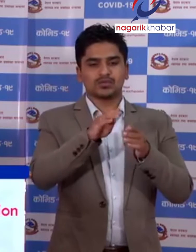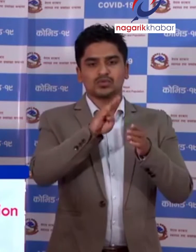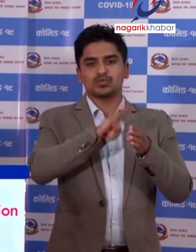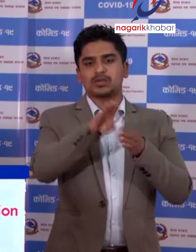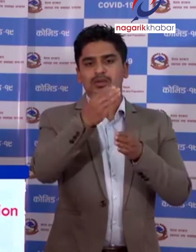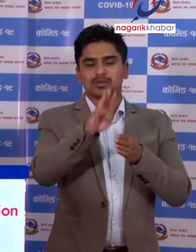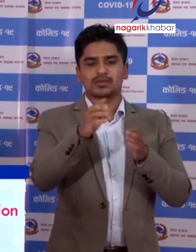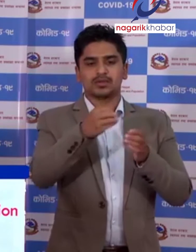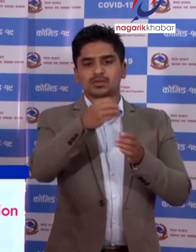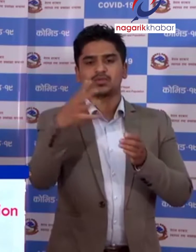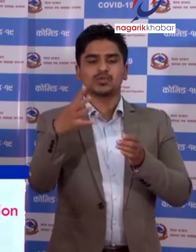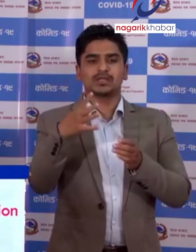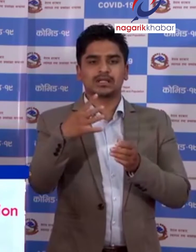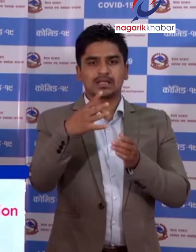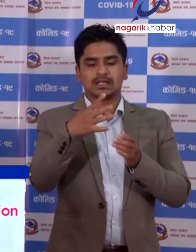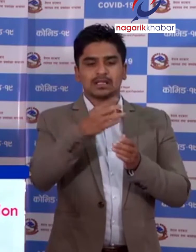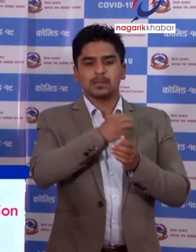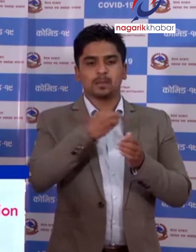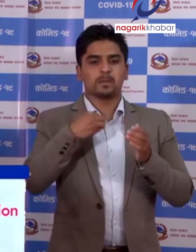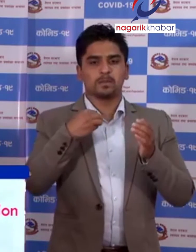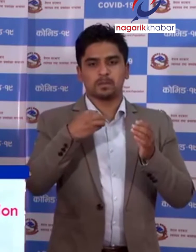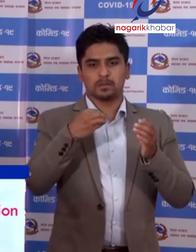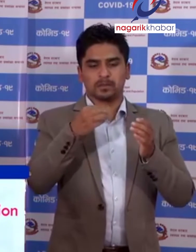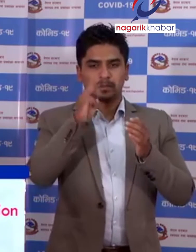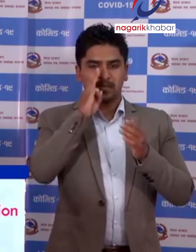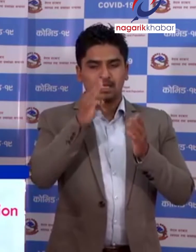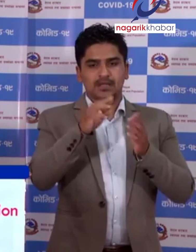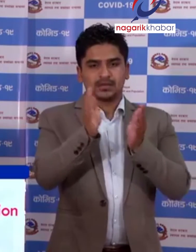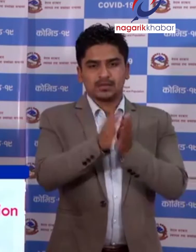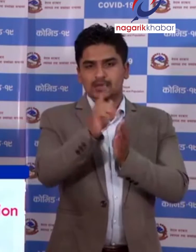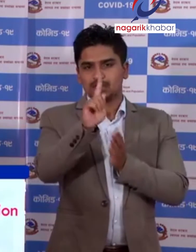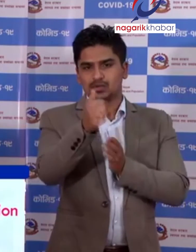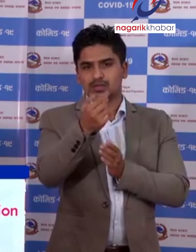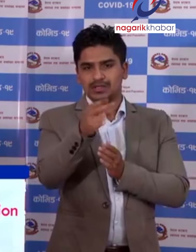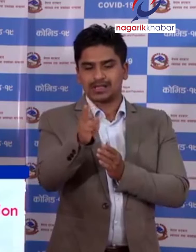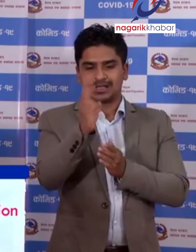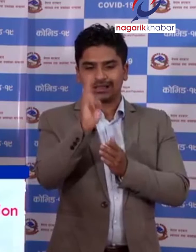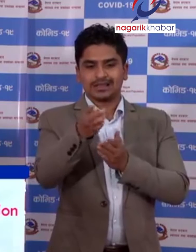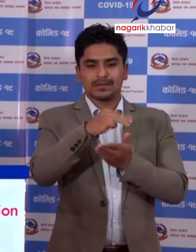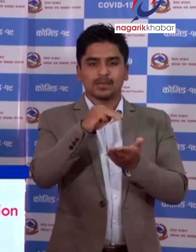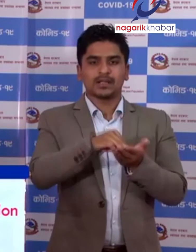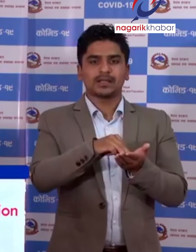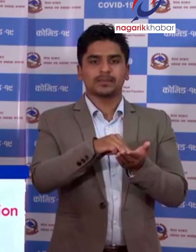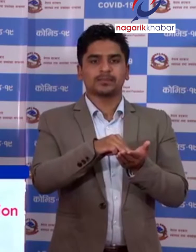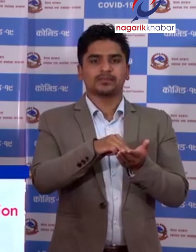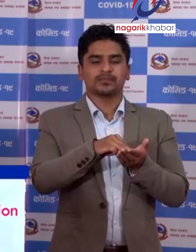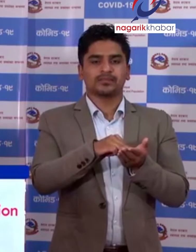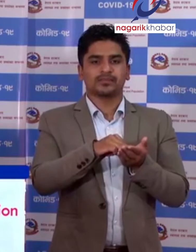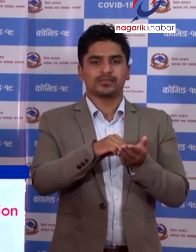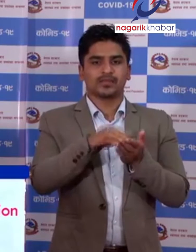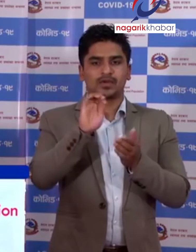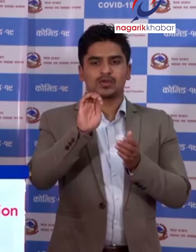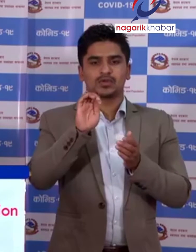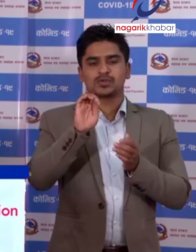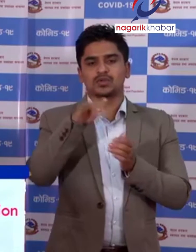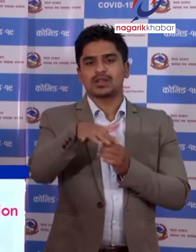प्रादेशिक अस्पताल पशुपंक्षी रोग अन्वेषण प्रयोगशाला में जम्मा 16, त्यसमध्ये सल्यान को